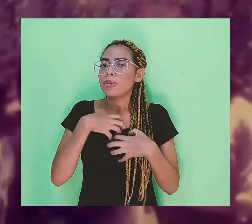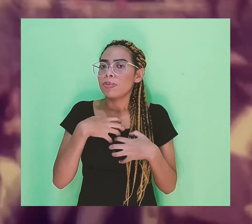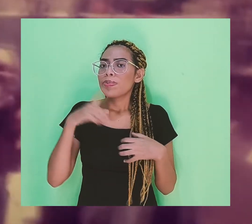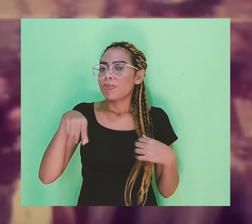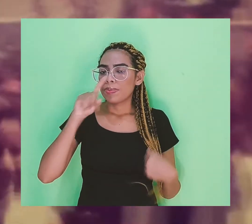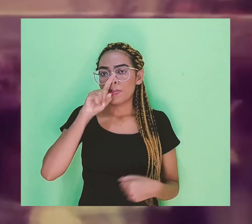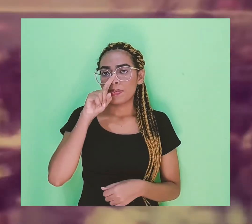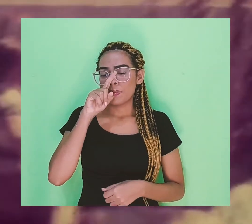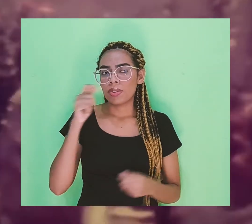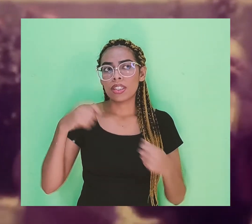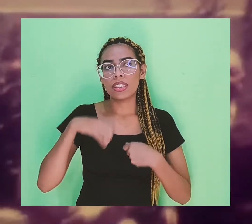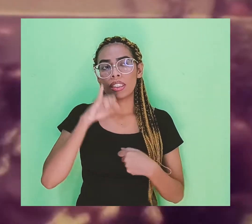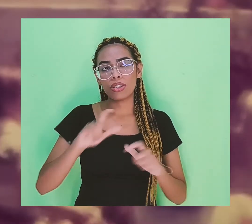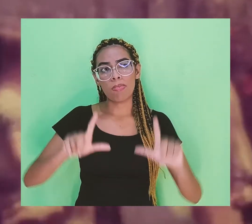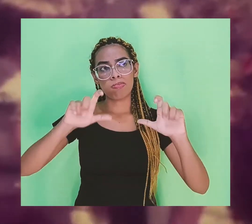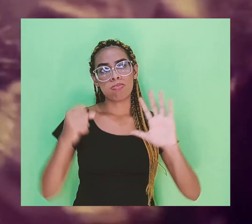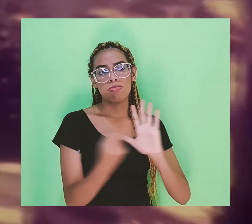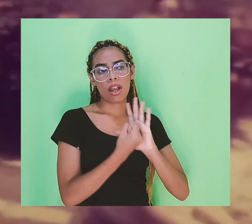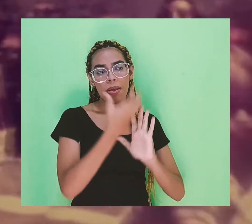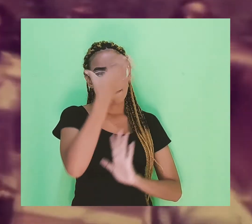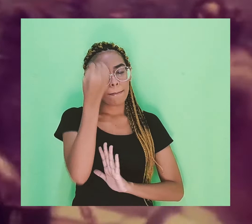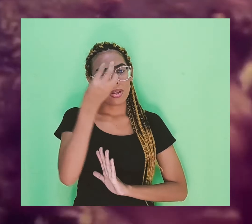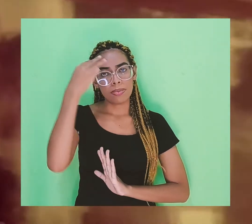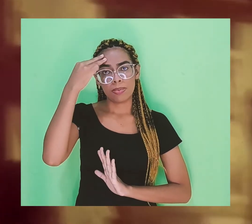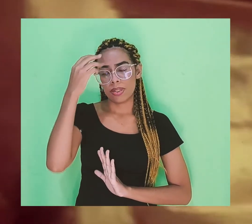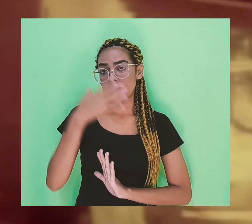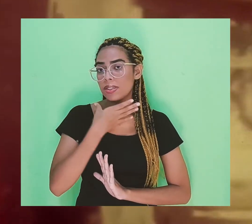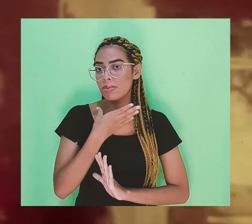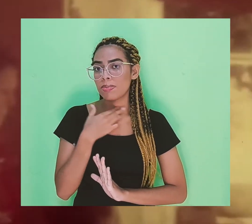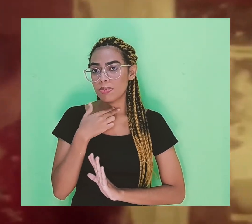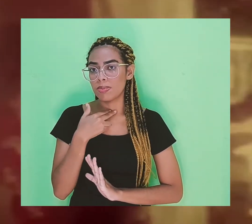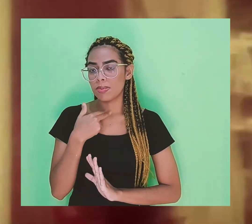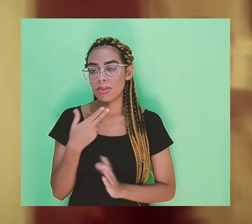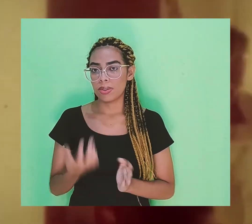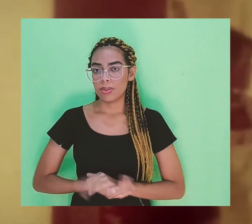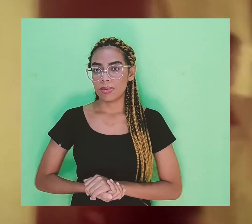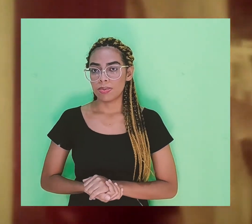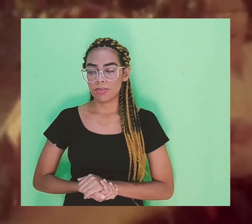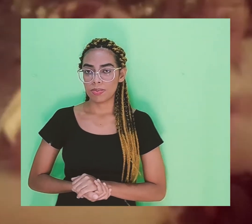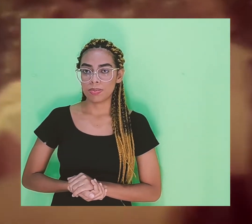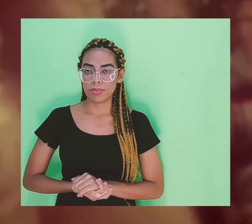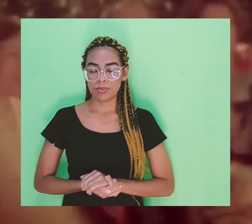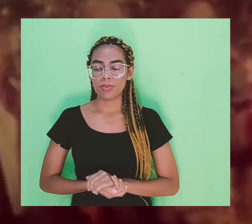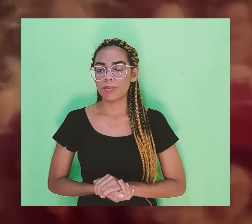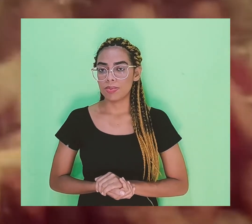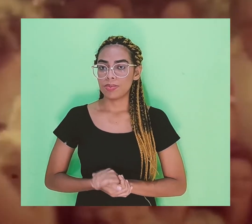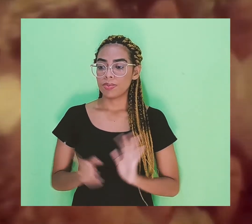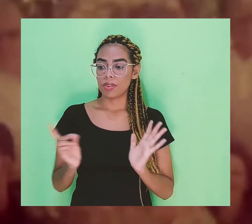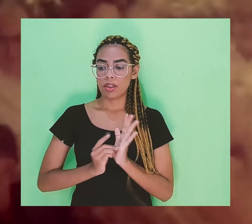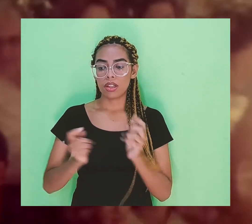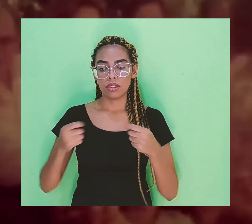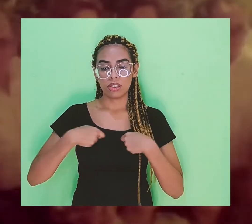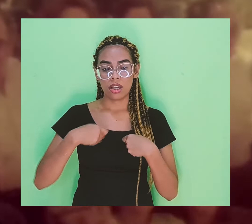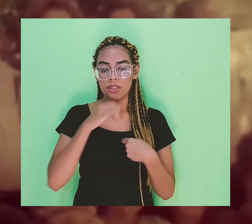Isso é perigoso, né? Não tem outra palavra. E você não ter acesso a fazer imagem também, né? Porque isso gera um apagamento dessas